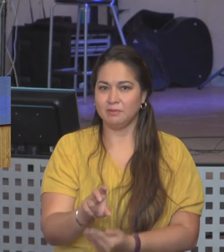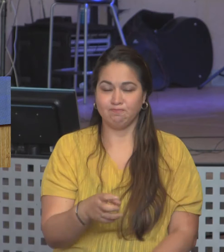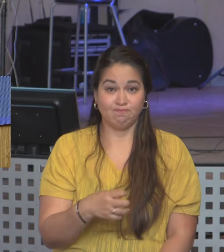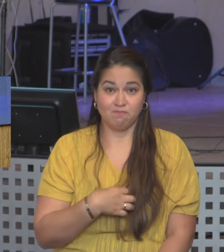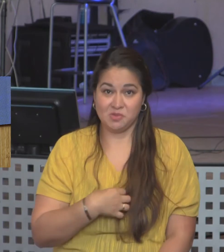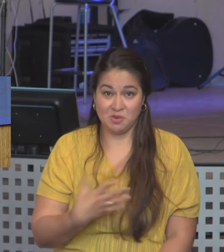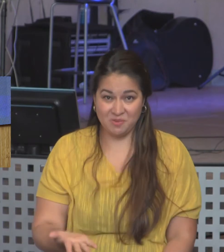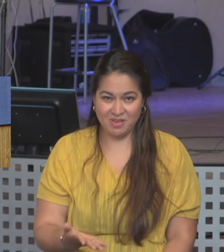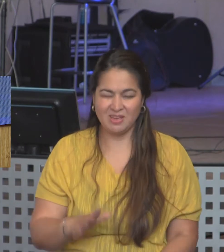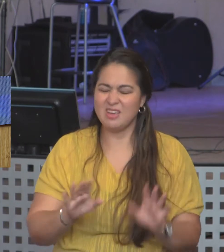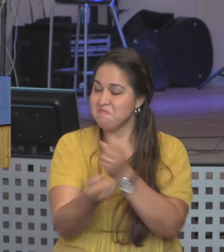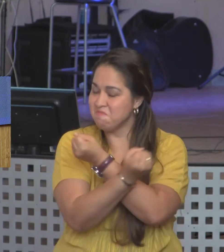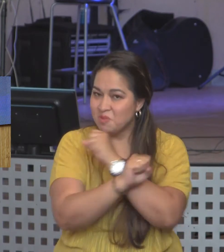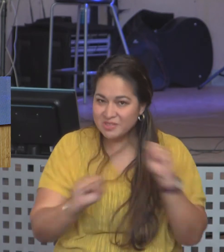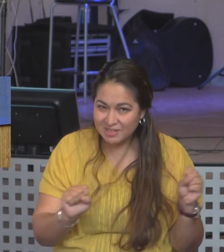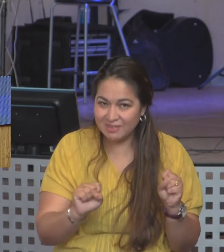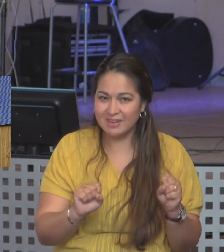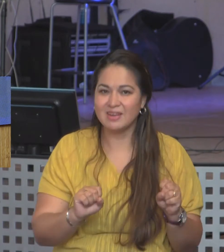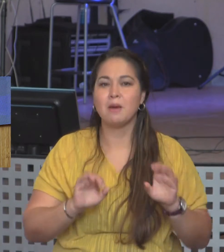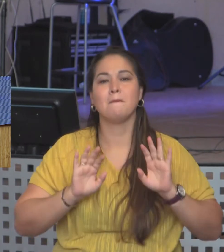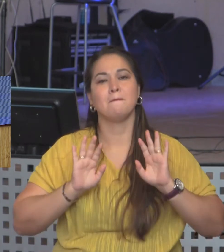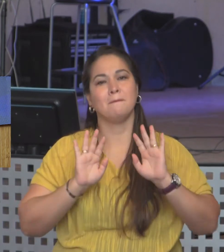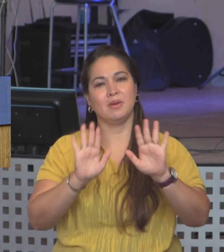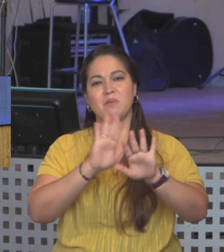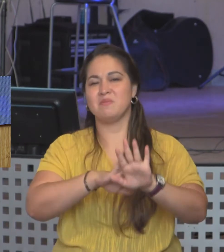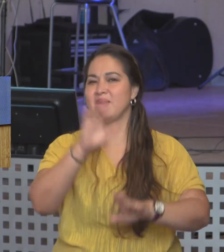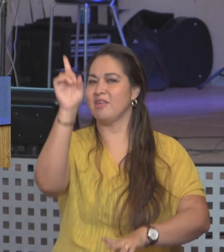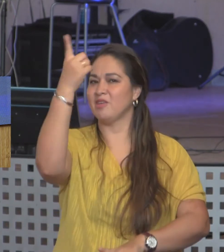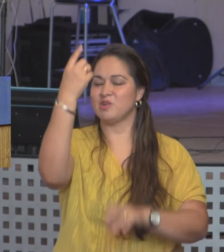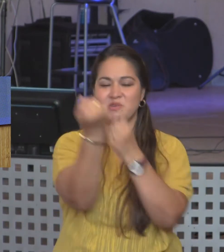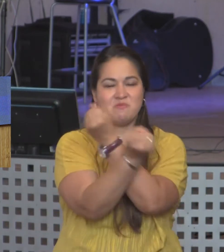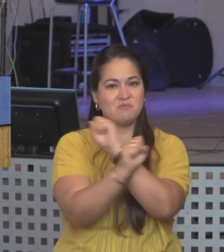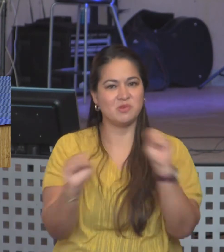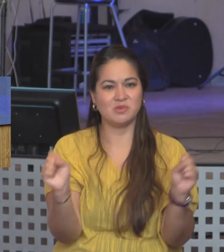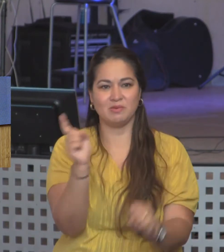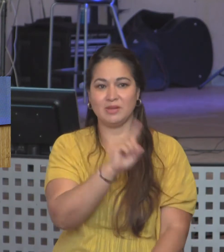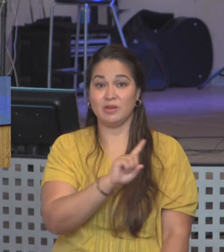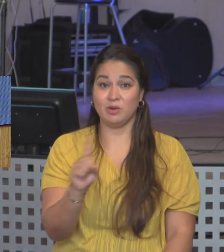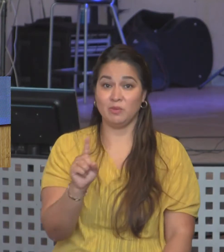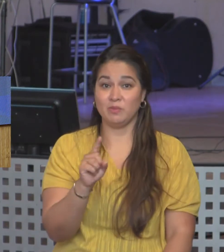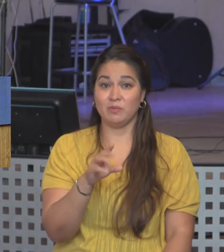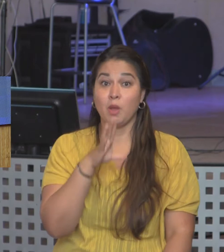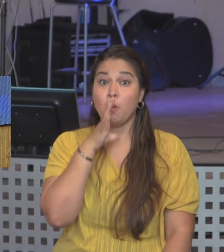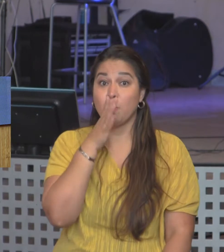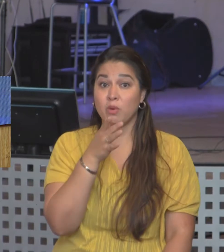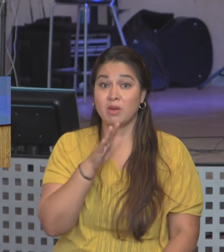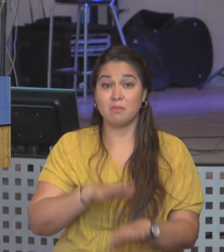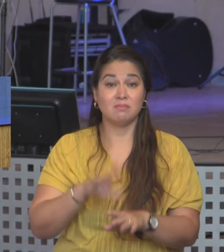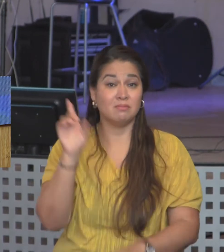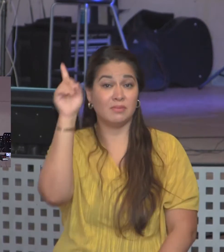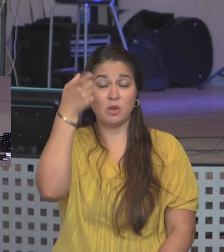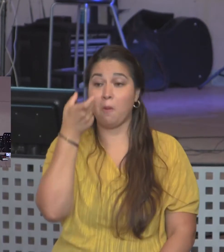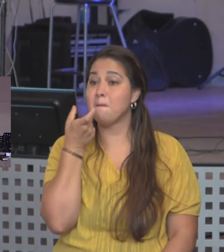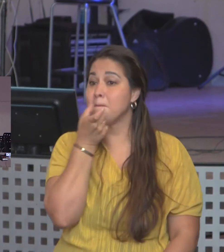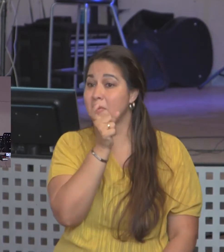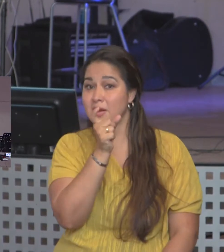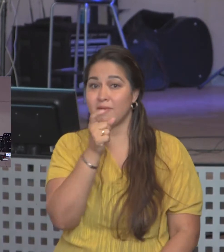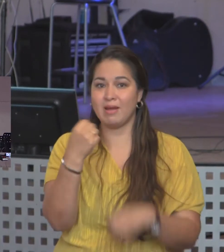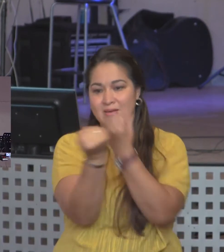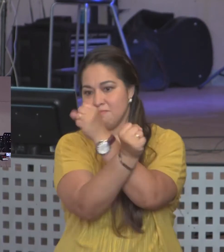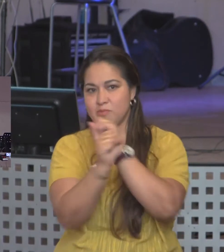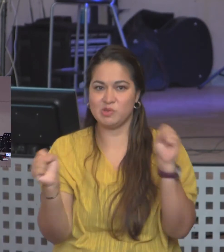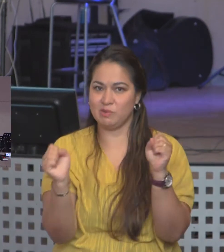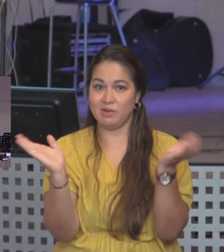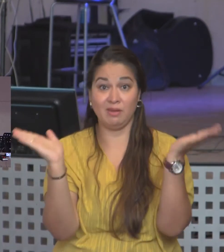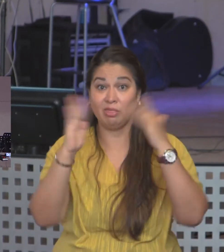para Dios, para aquel que no existe, digamos, la palabra imposible. ¿Y de qué